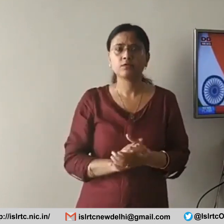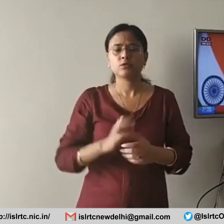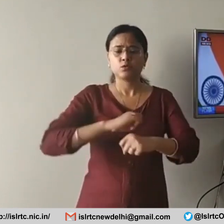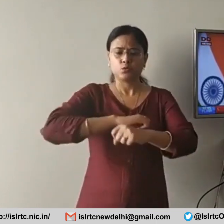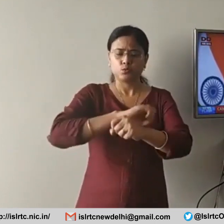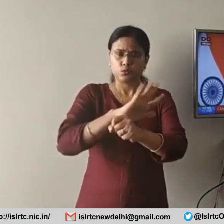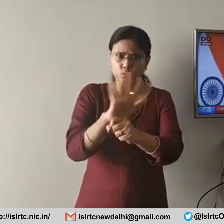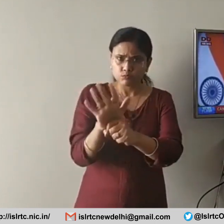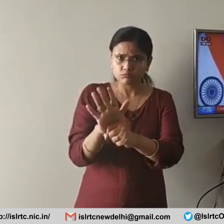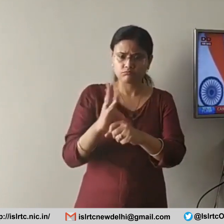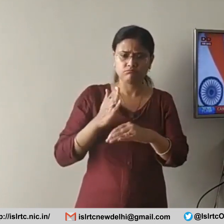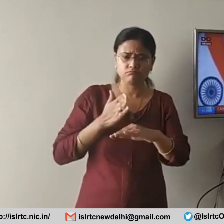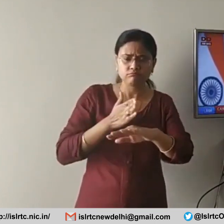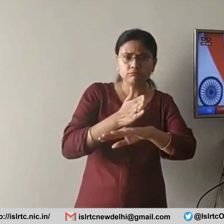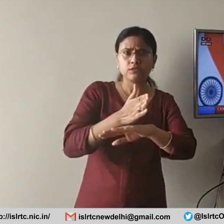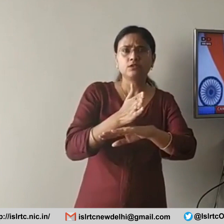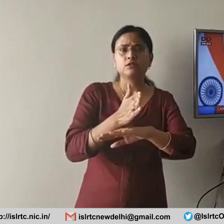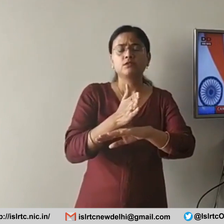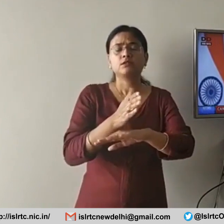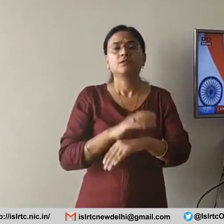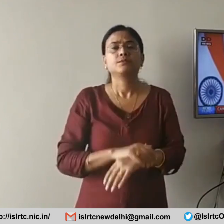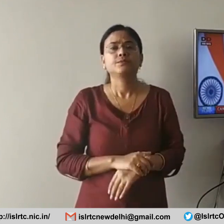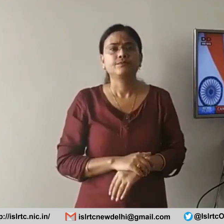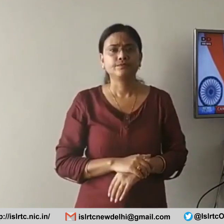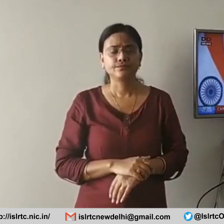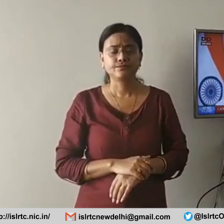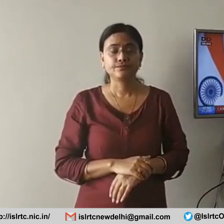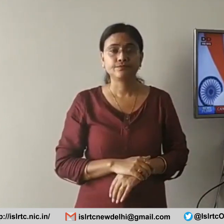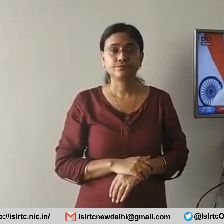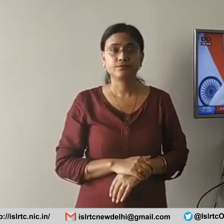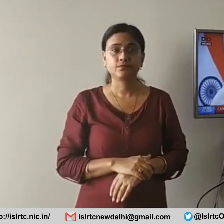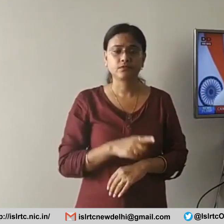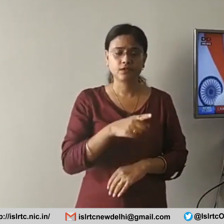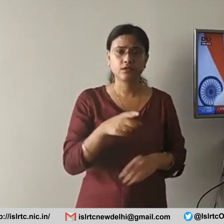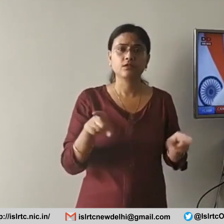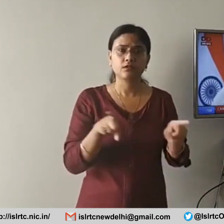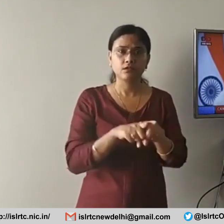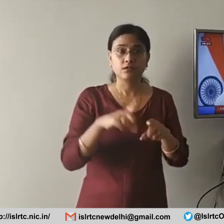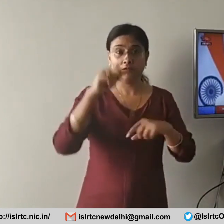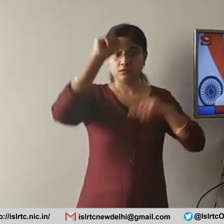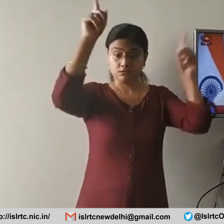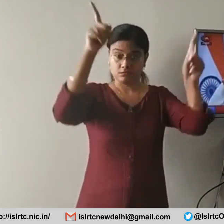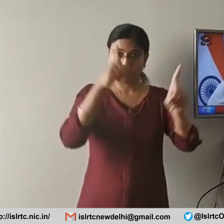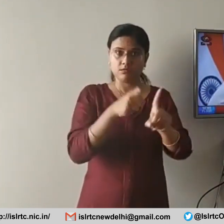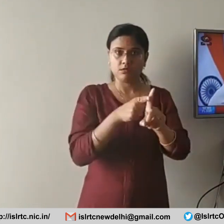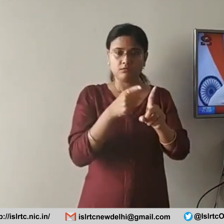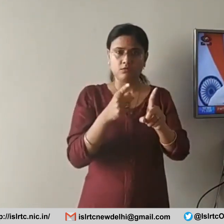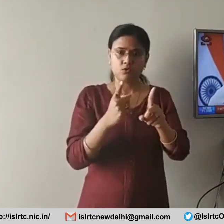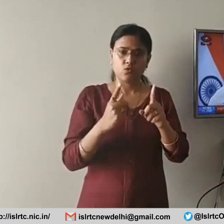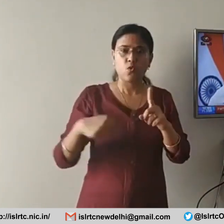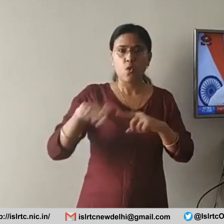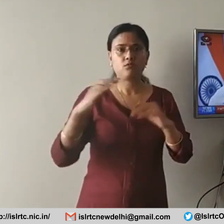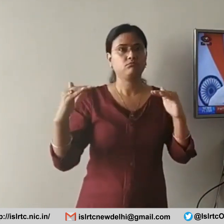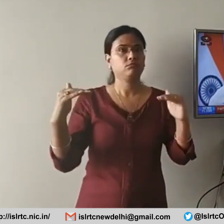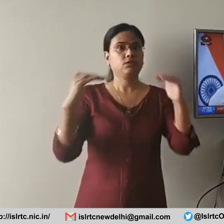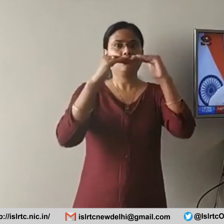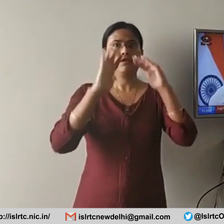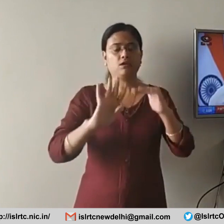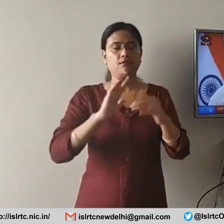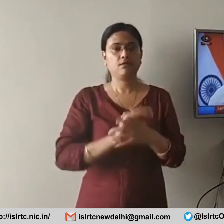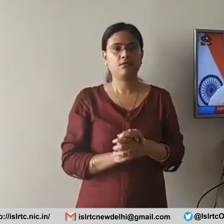कोरोना संक्रमण के मामले में एक प्रकार से भारत के बराबर खड़े थे।